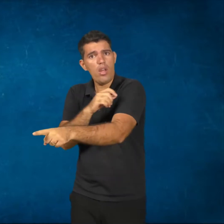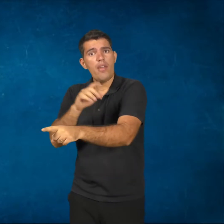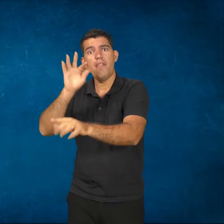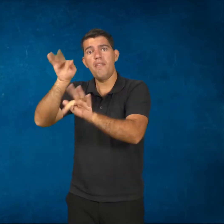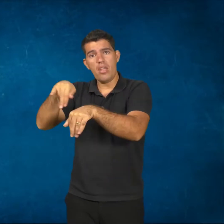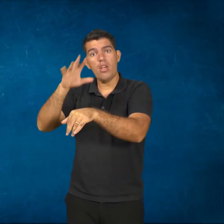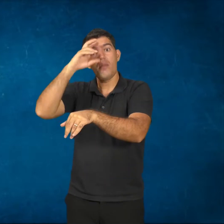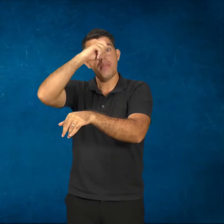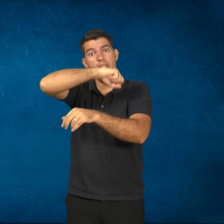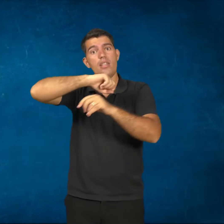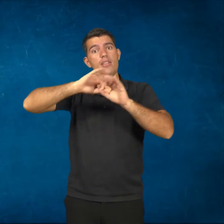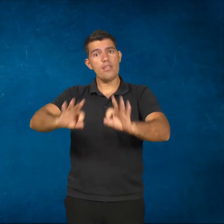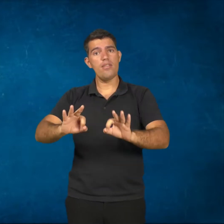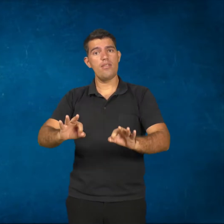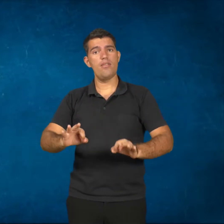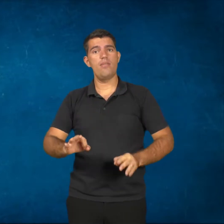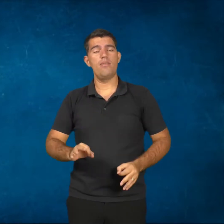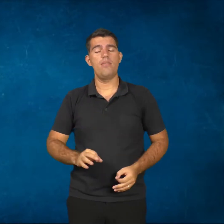fato.